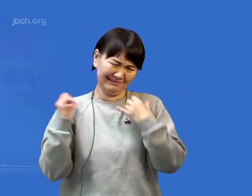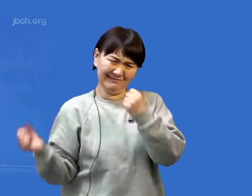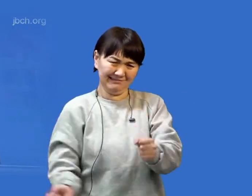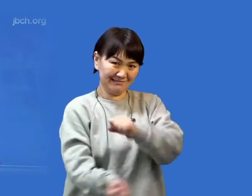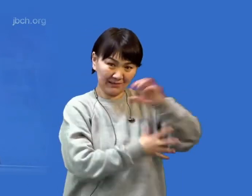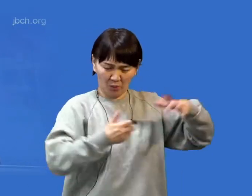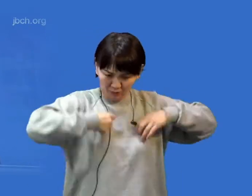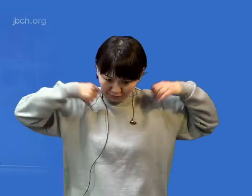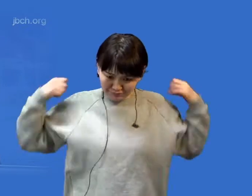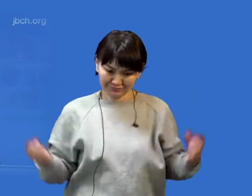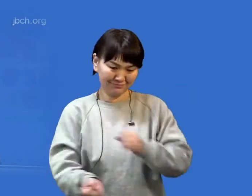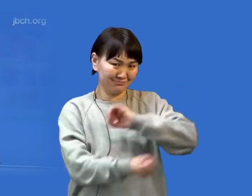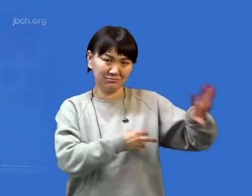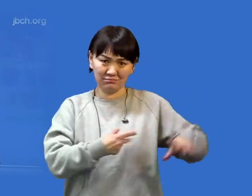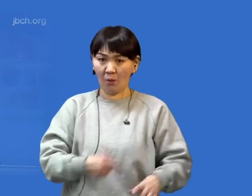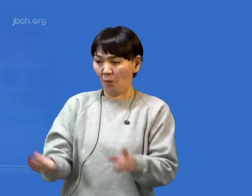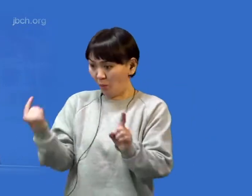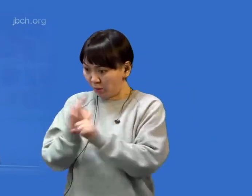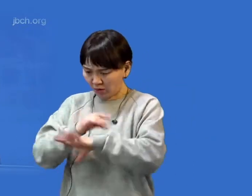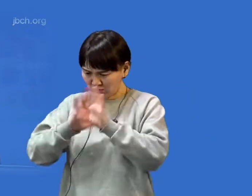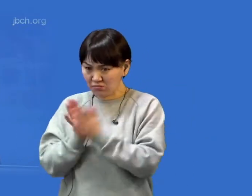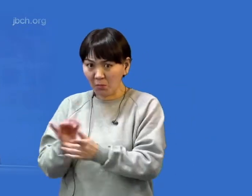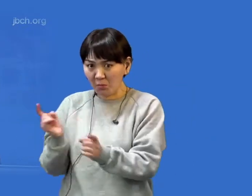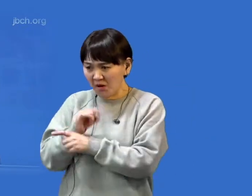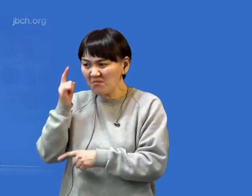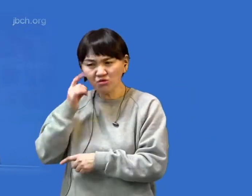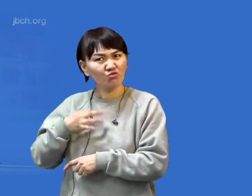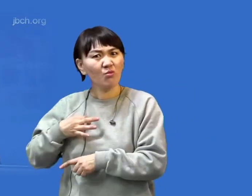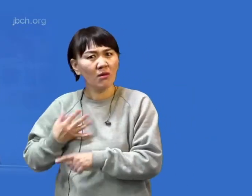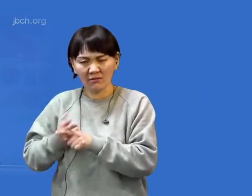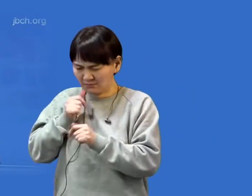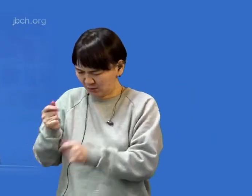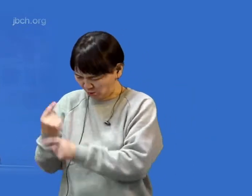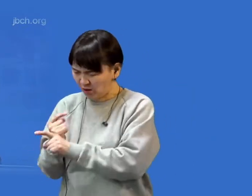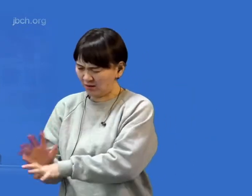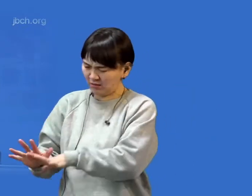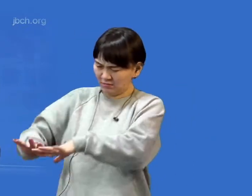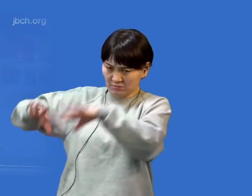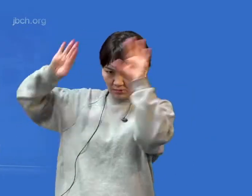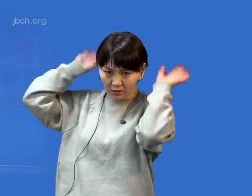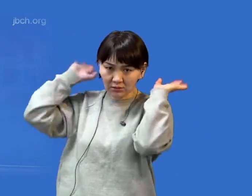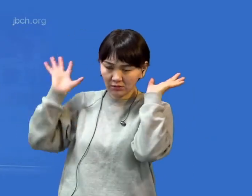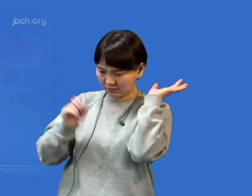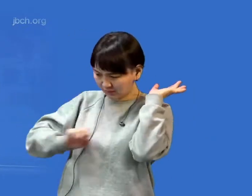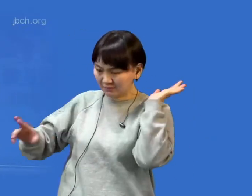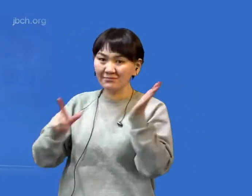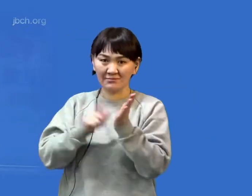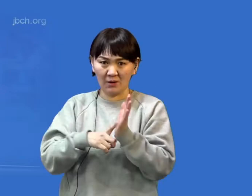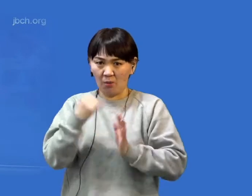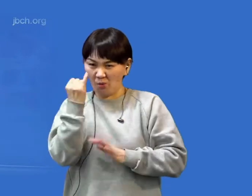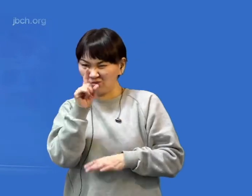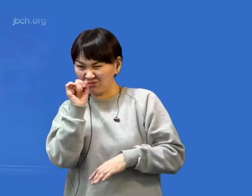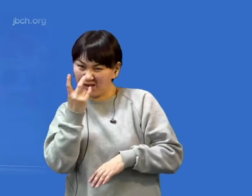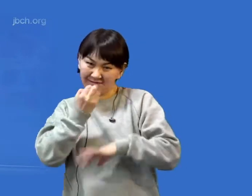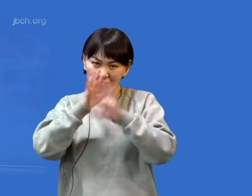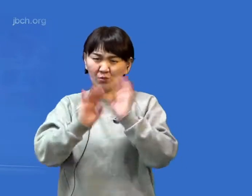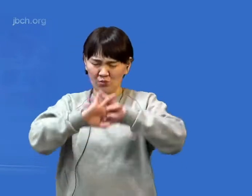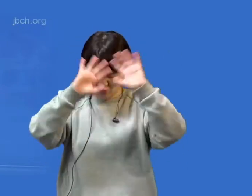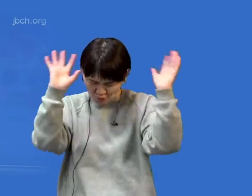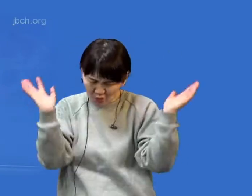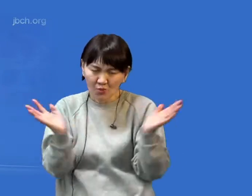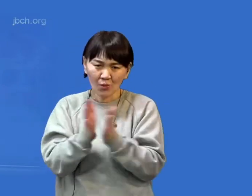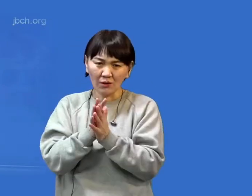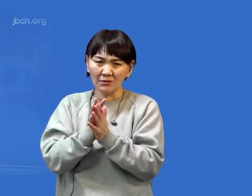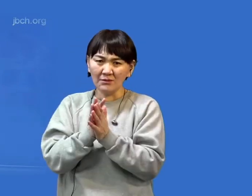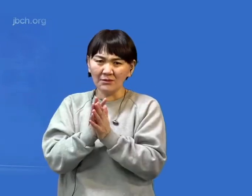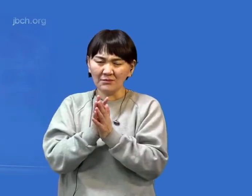өмсөе. Буруу зүйлсүүдээ хаяад орхих хэрэгтэй биз дээ. Зан чанараа хүртэл муу зан чанар байх юм бол түүнийг